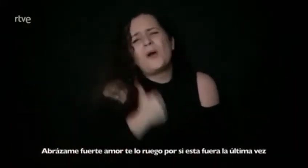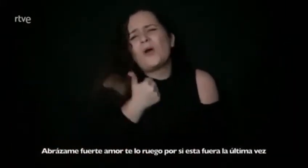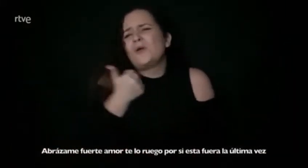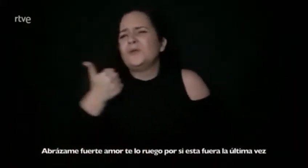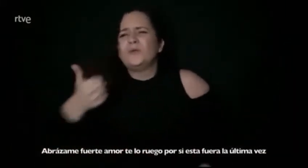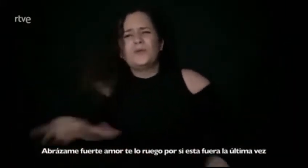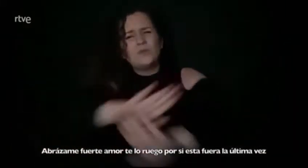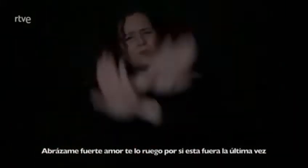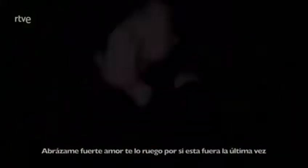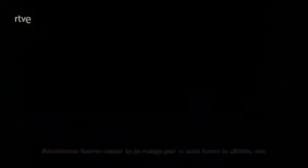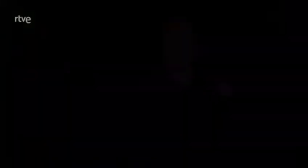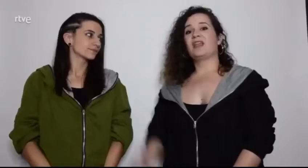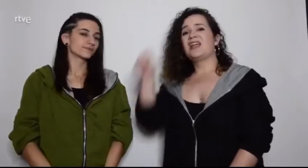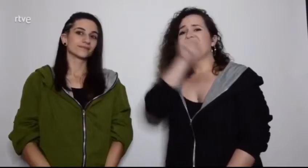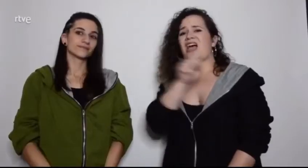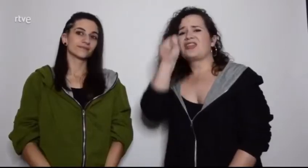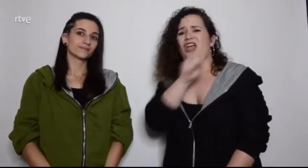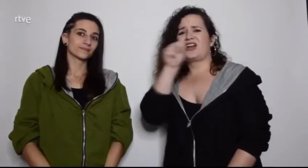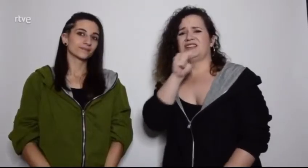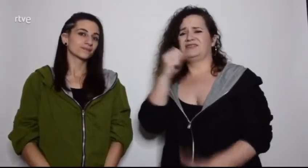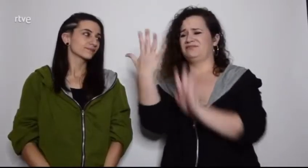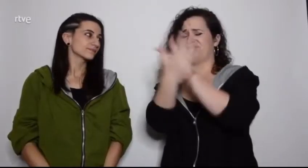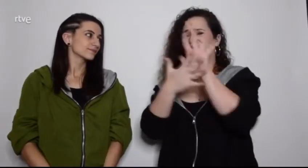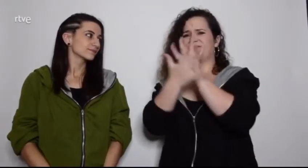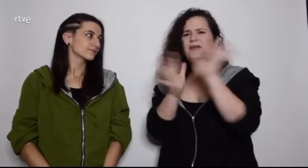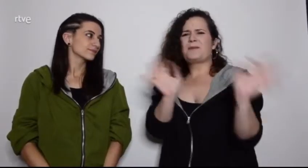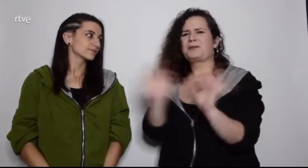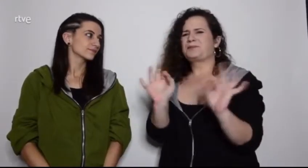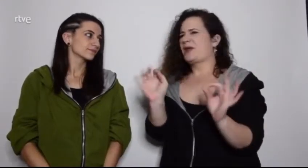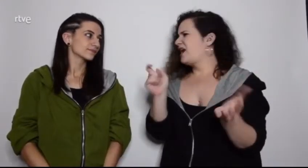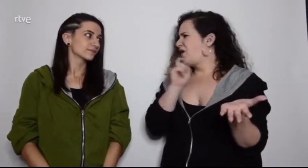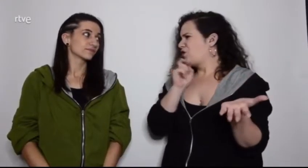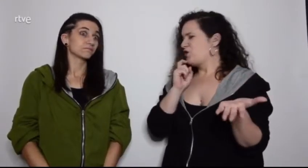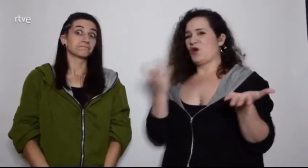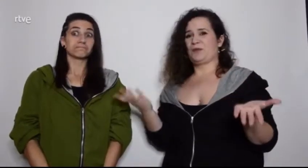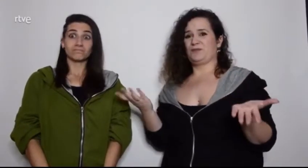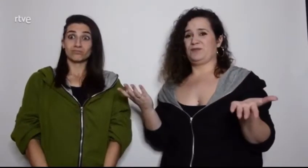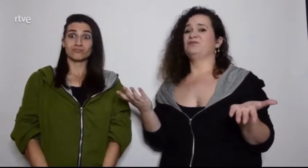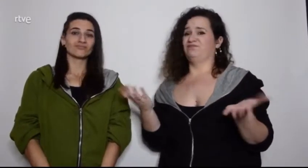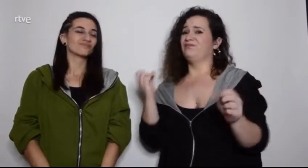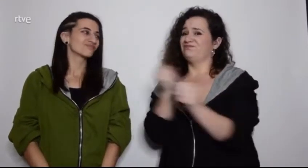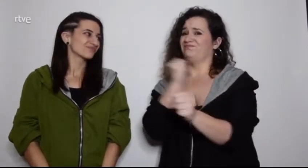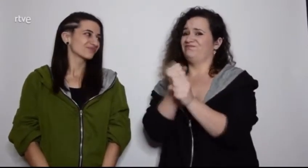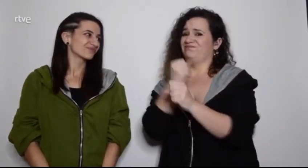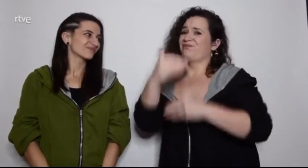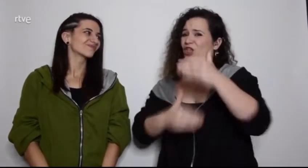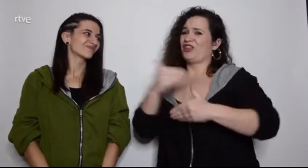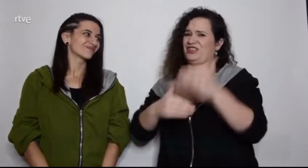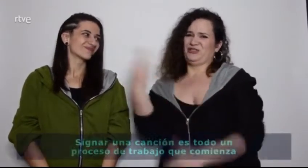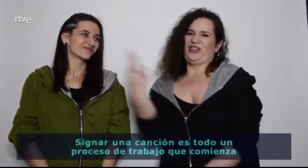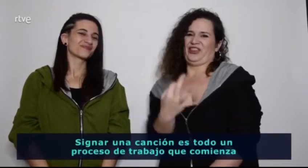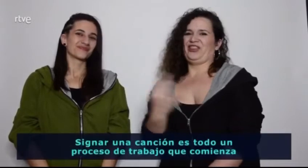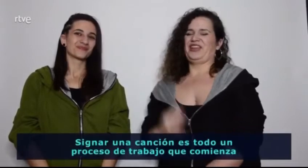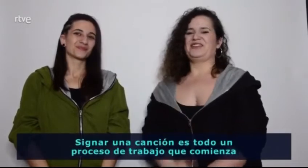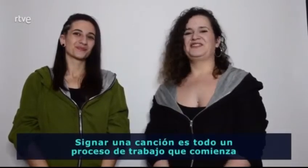la última vez. Ahora que solo el ahora es lo único. Signar una canción es todo un proceso